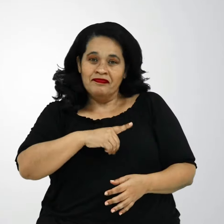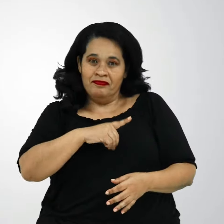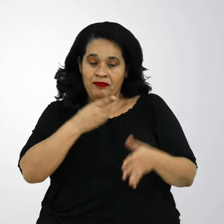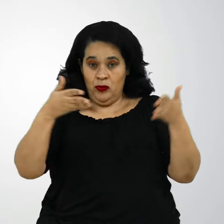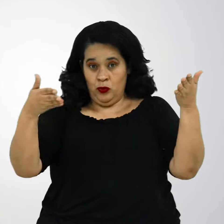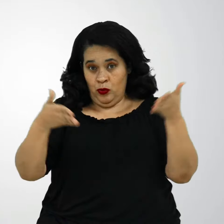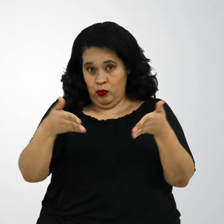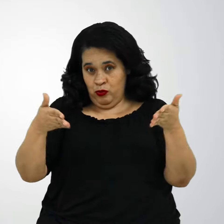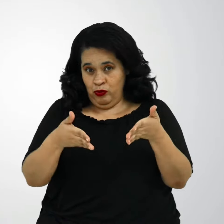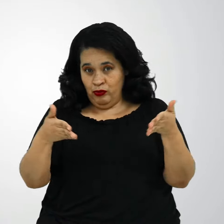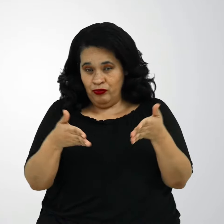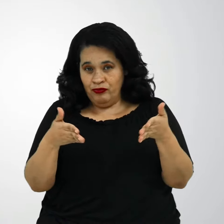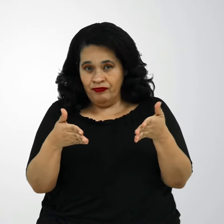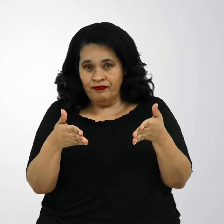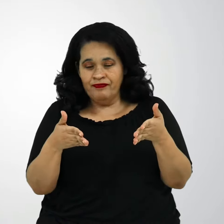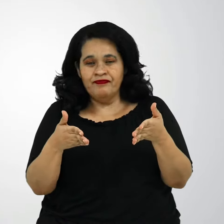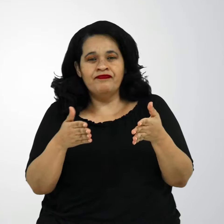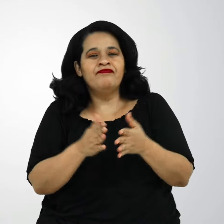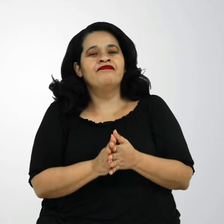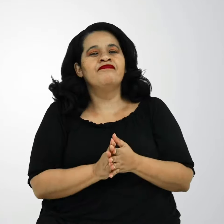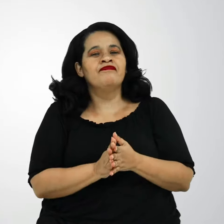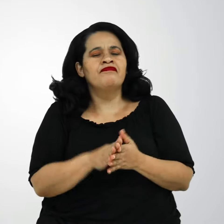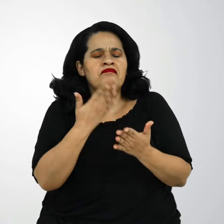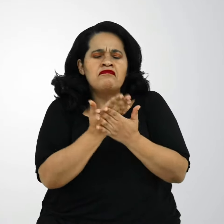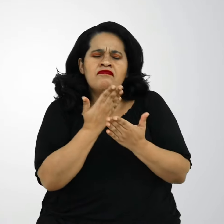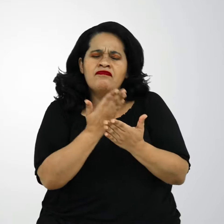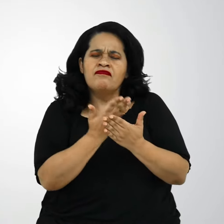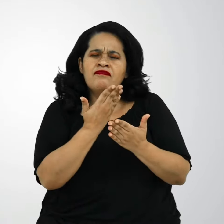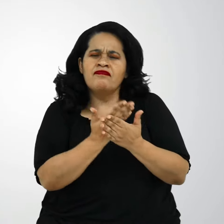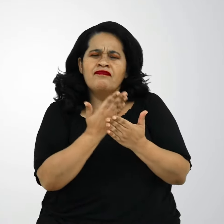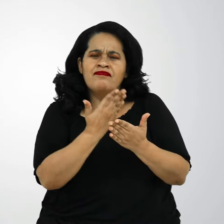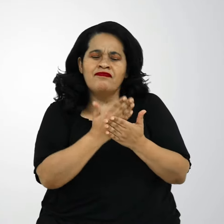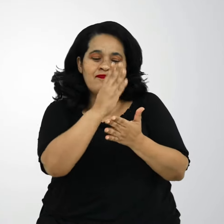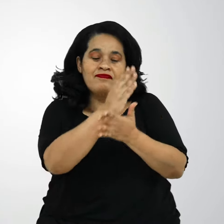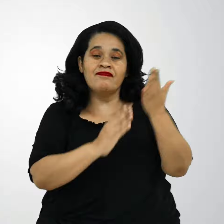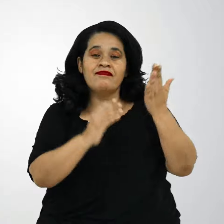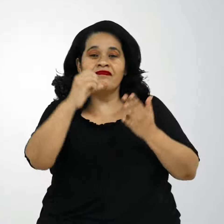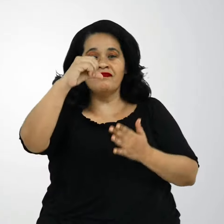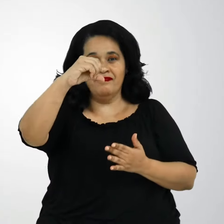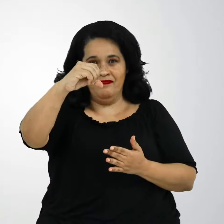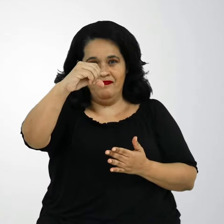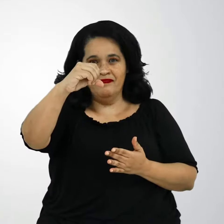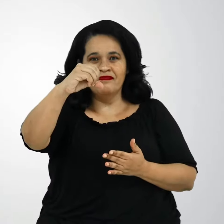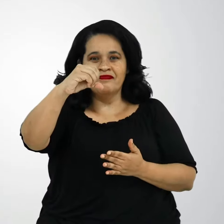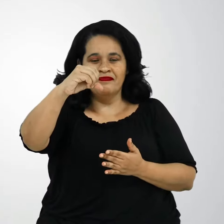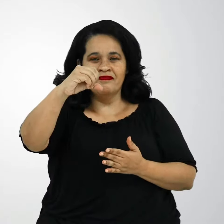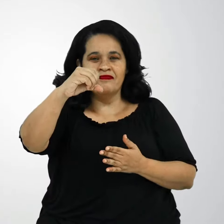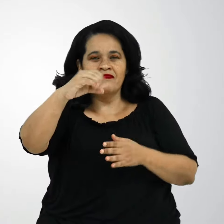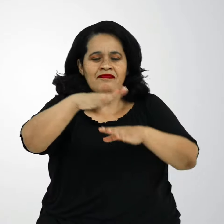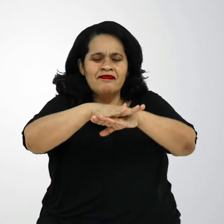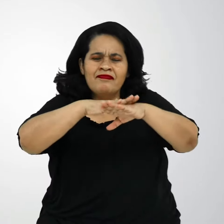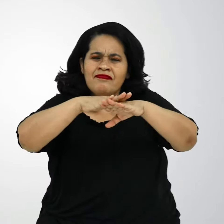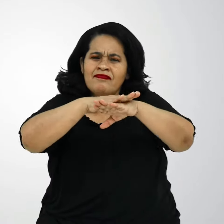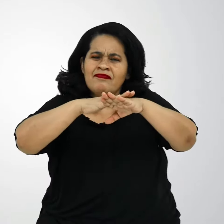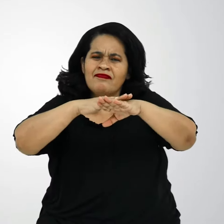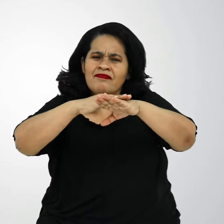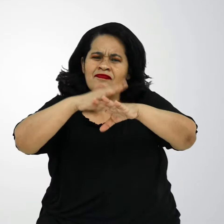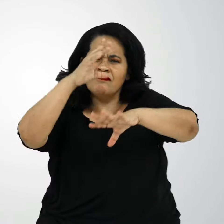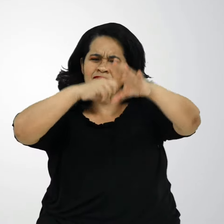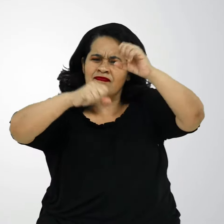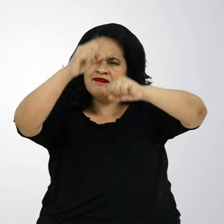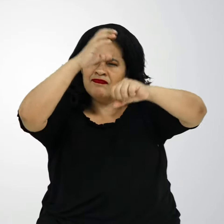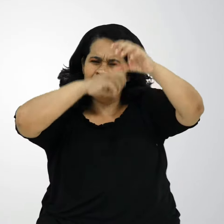programa de hoje nós vamos examinar a profecia presente no capítulo 9 de Daniel e conversar um pouco aqui a respeito